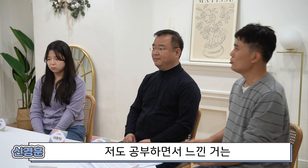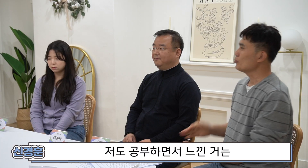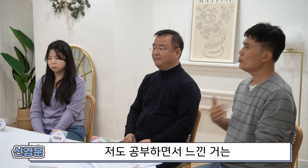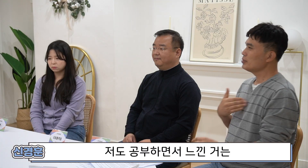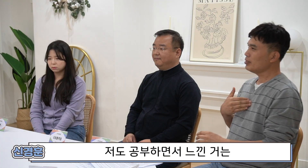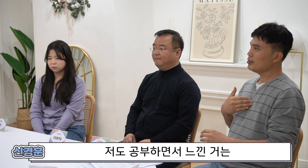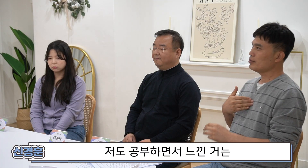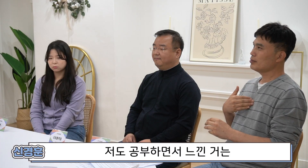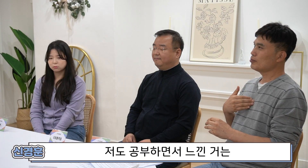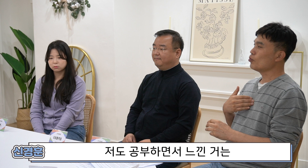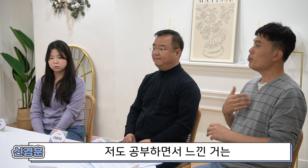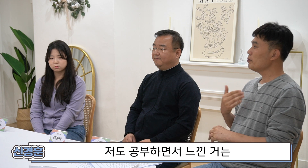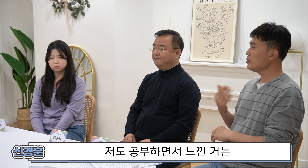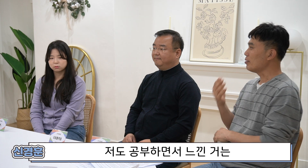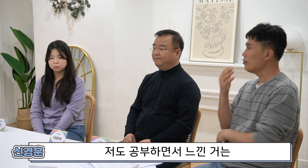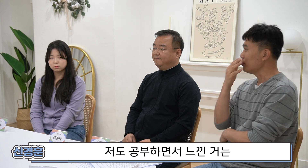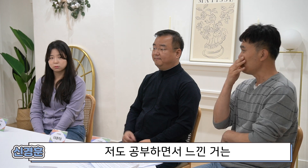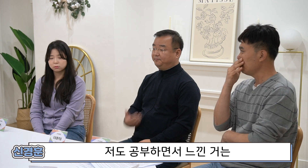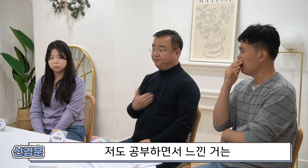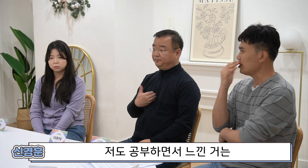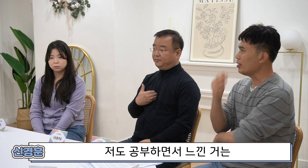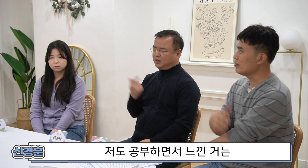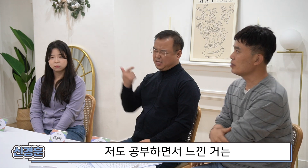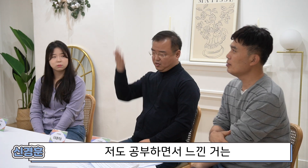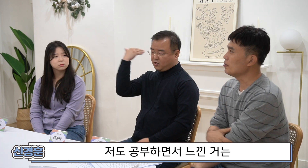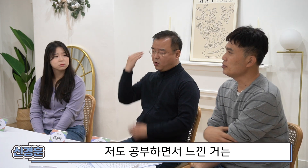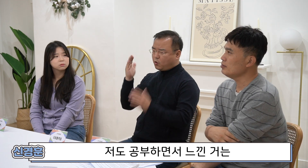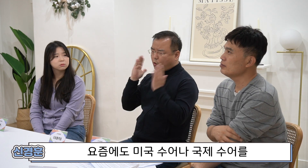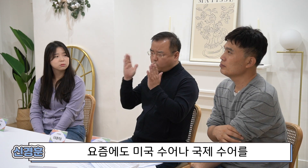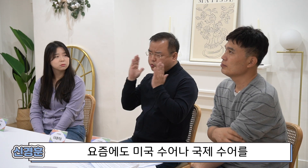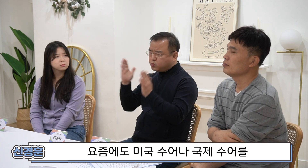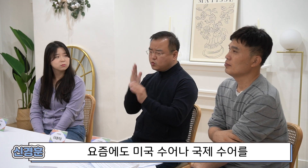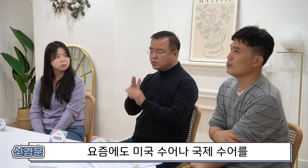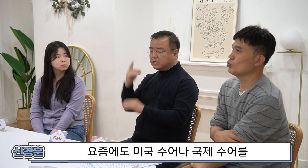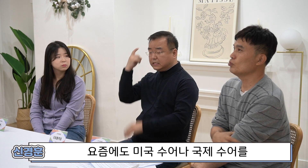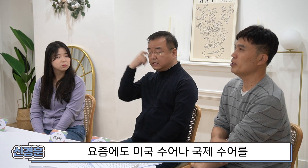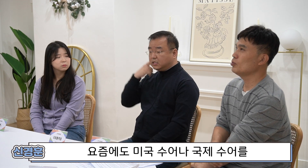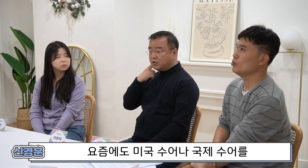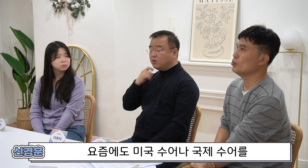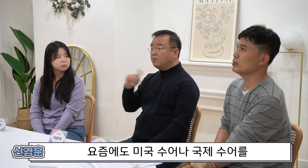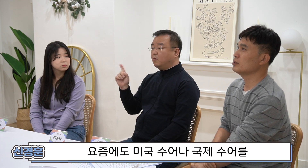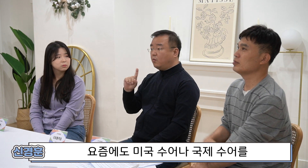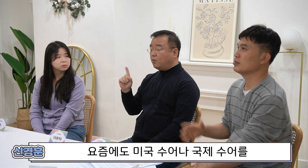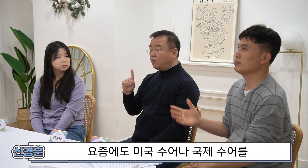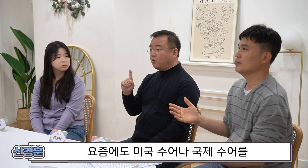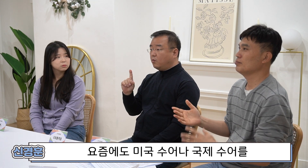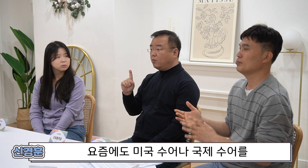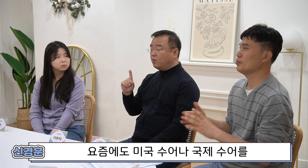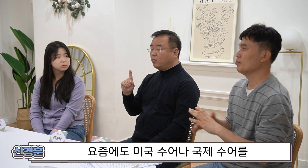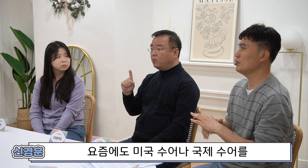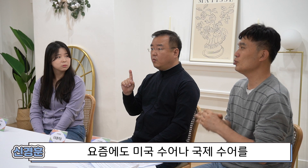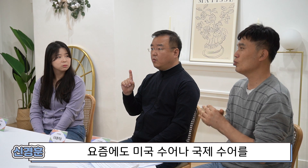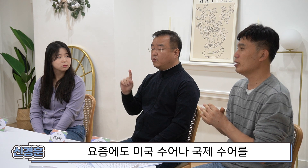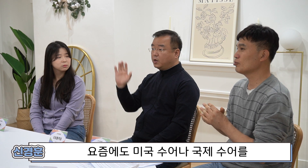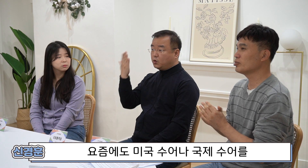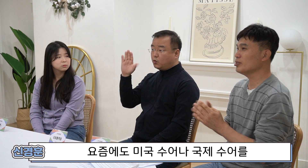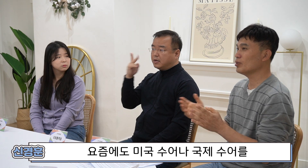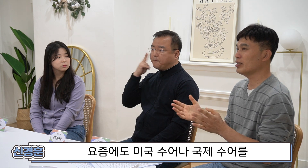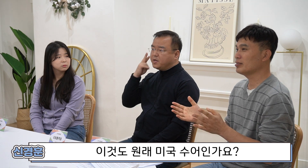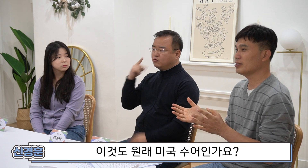저도 이제 공부하면서 이제 느낀 거는 요즘에도 미국 수화나 국제 수화를